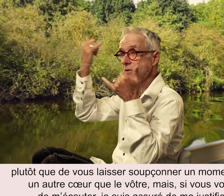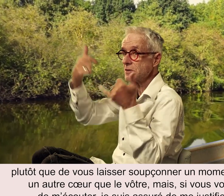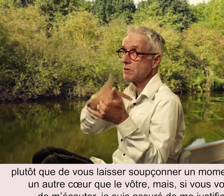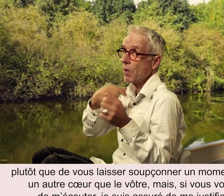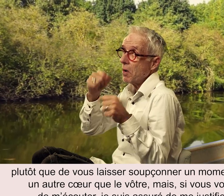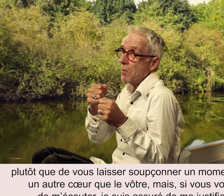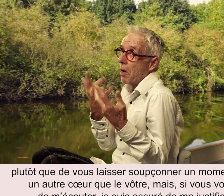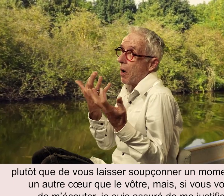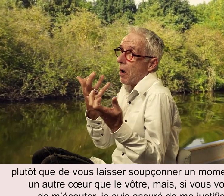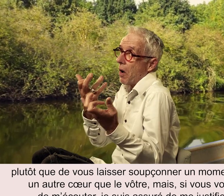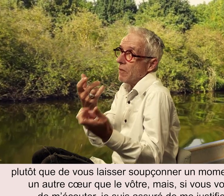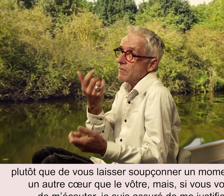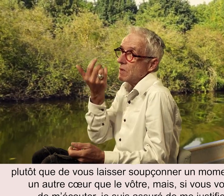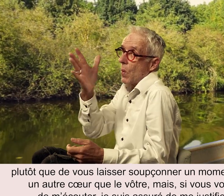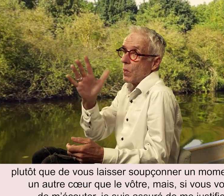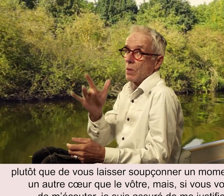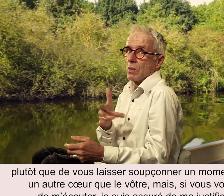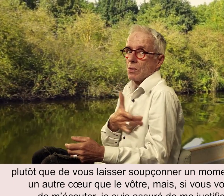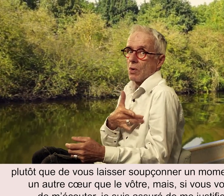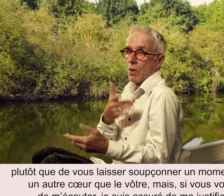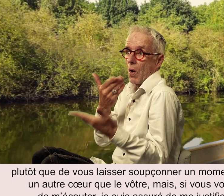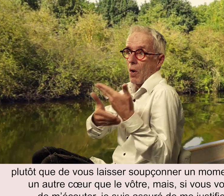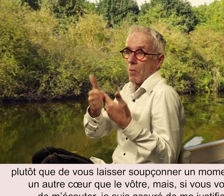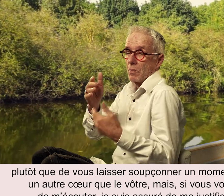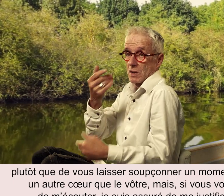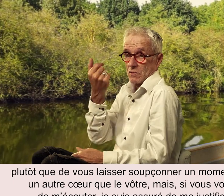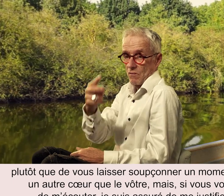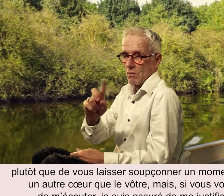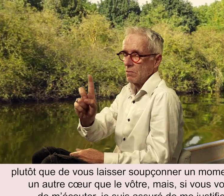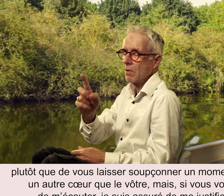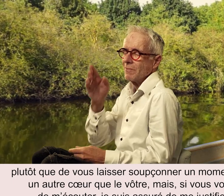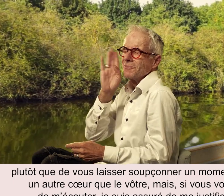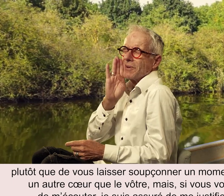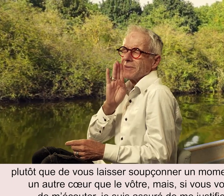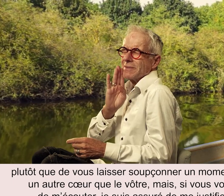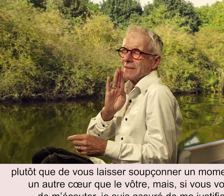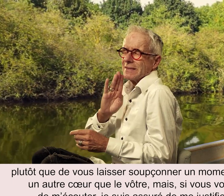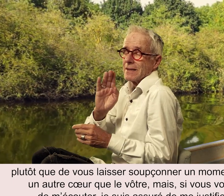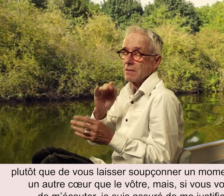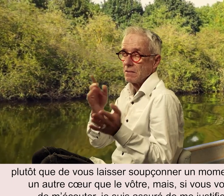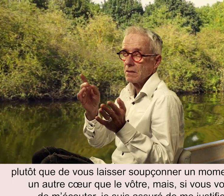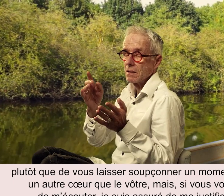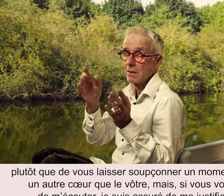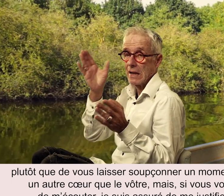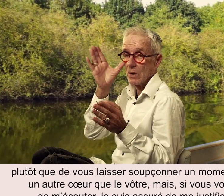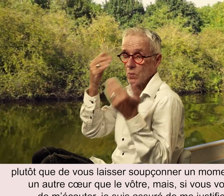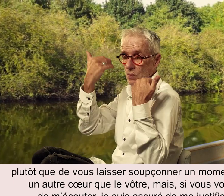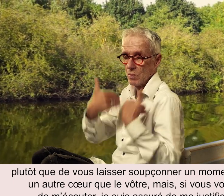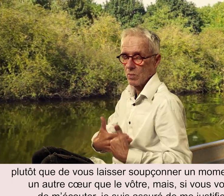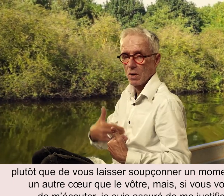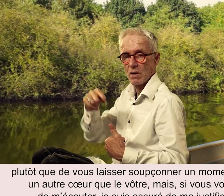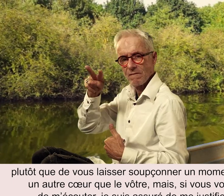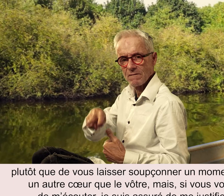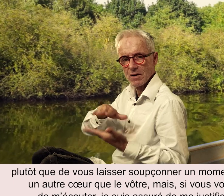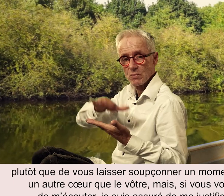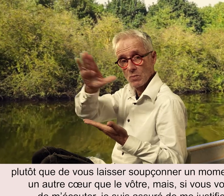pourrais désirer un autre cœur que le vôtre. Mais si vous voulez me faire la grâce de m'écouter, je suis assuré de me